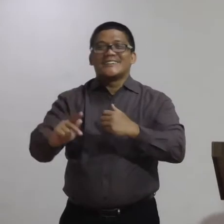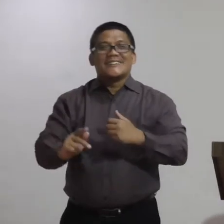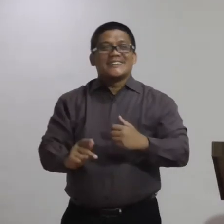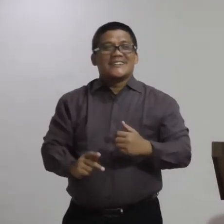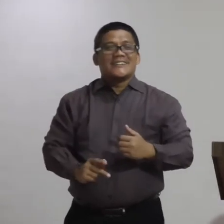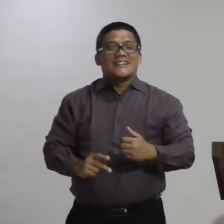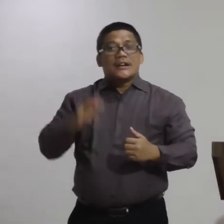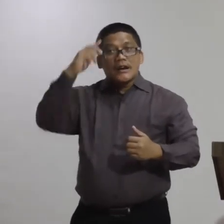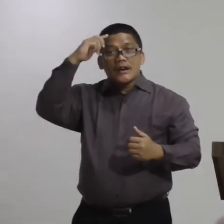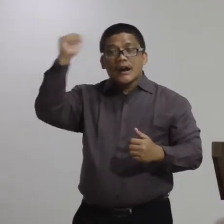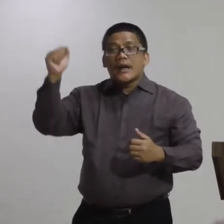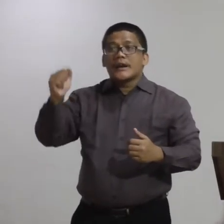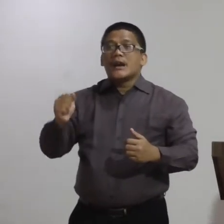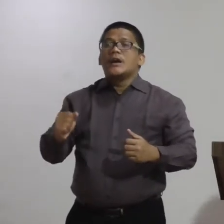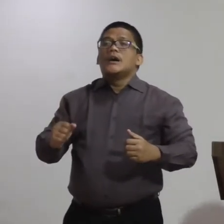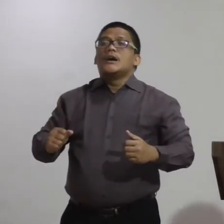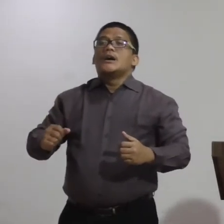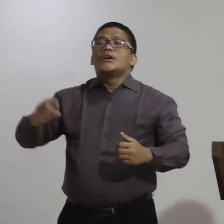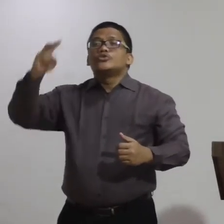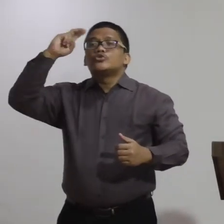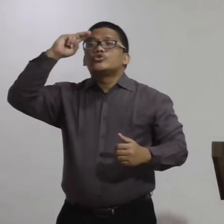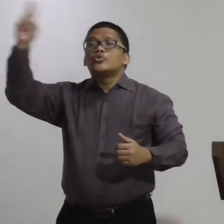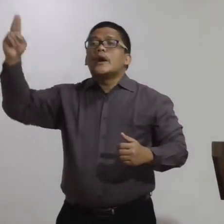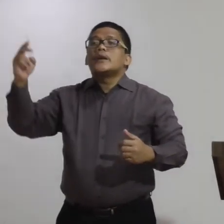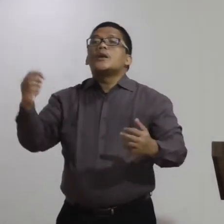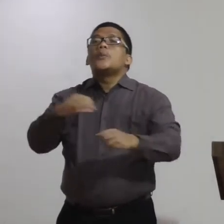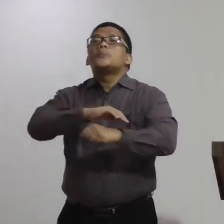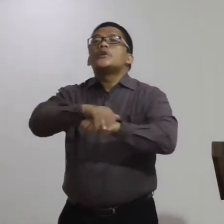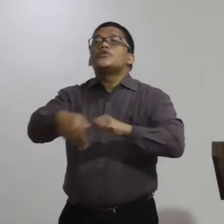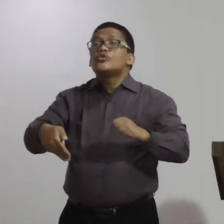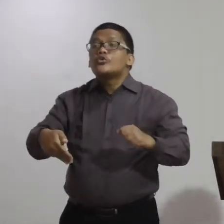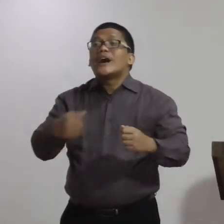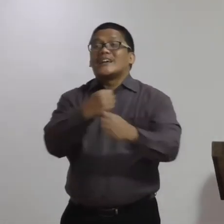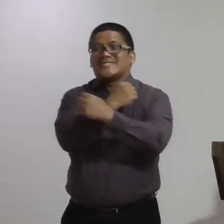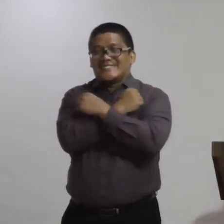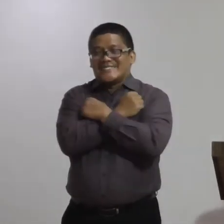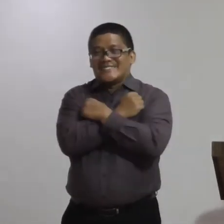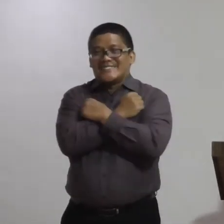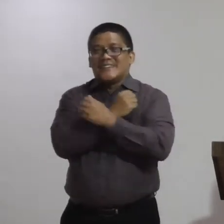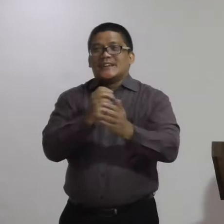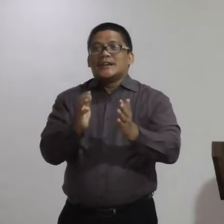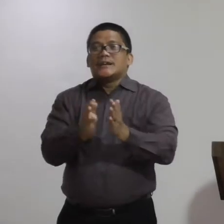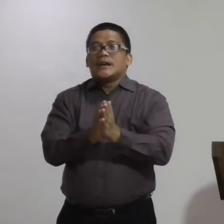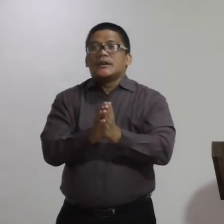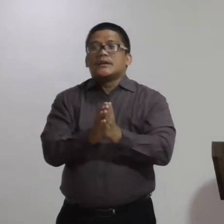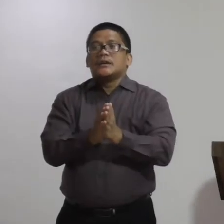adalah oleh karena kekayaan kasih karunia-Nya. Nah, dan Dia